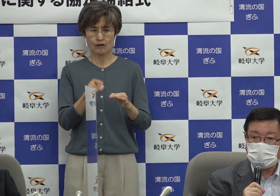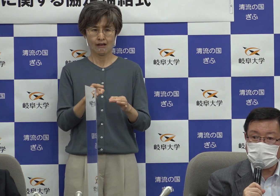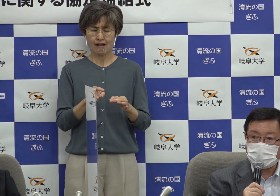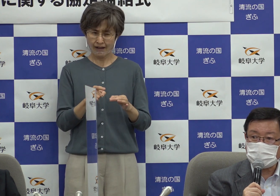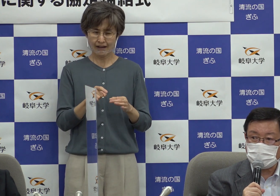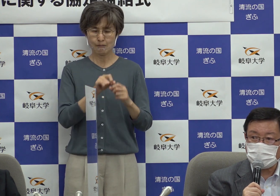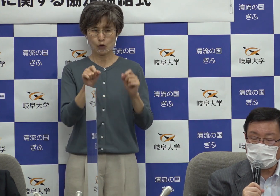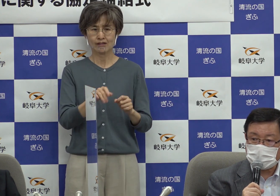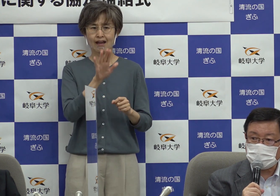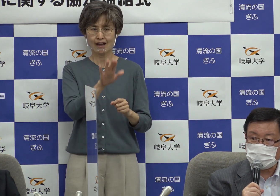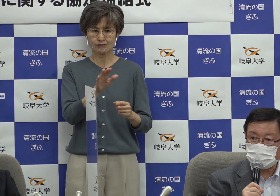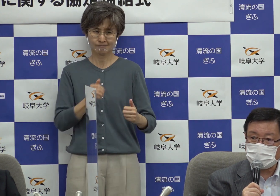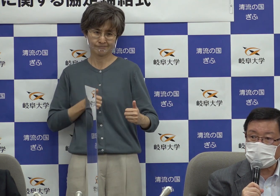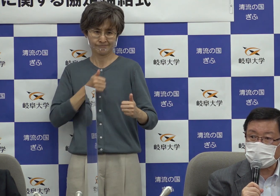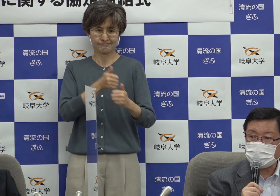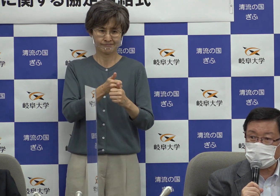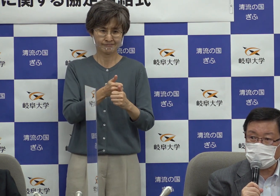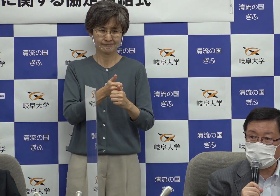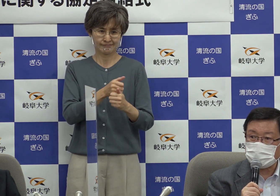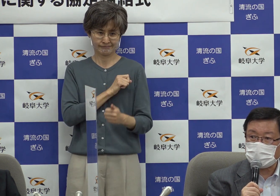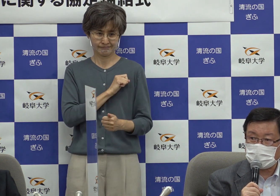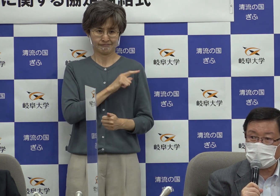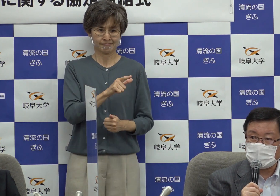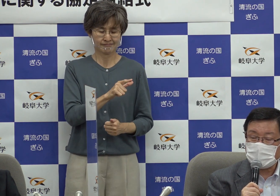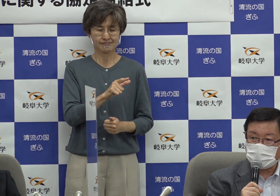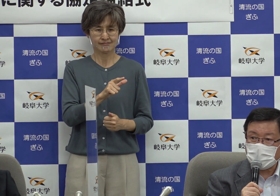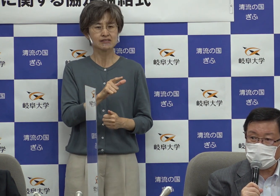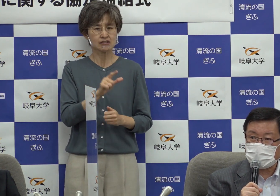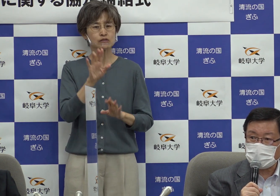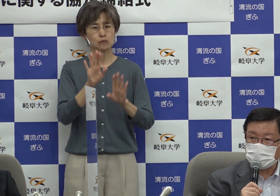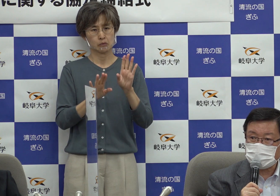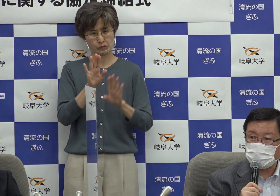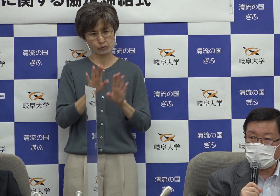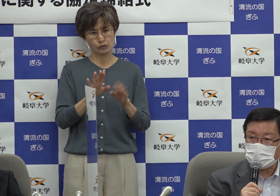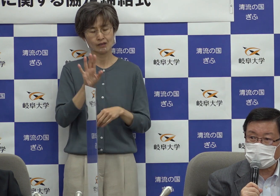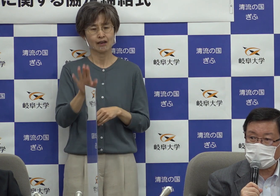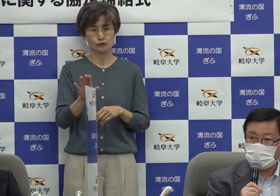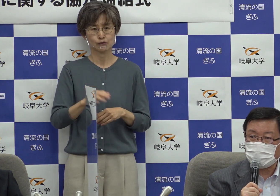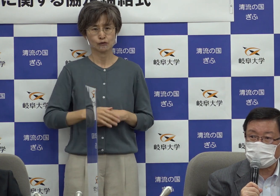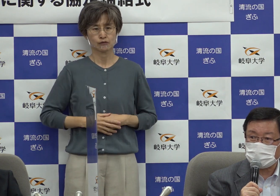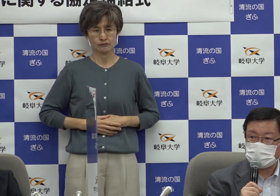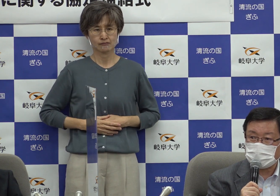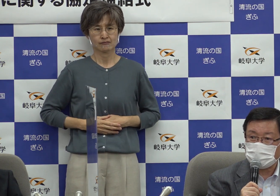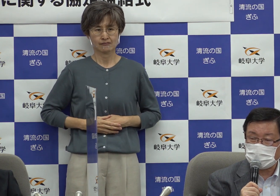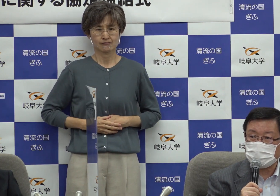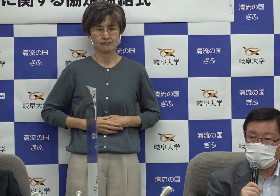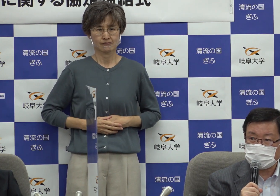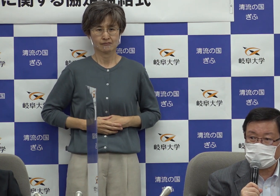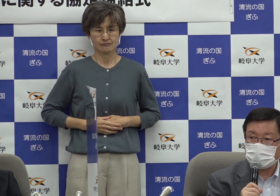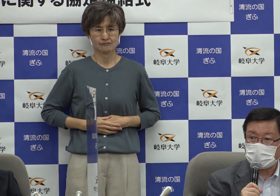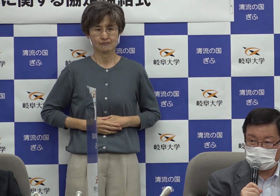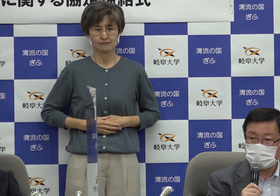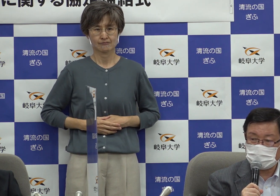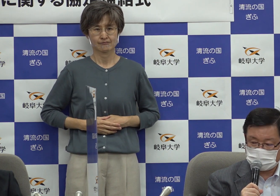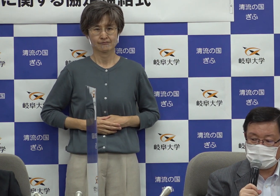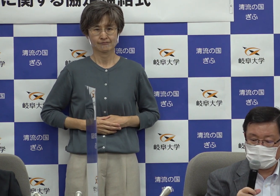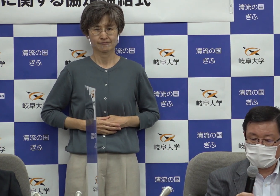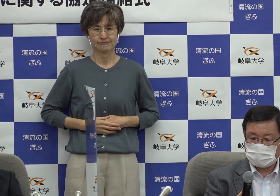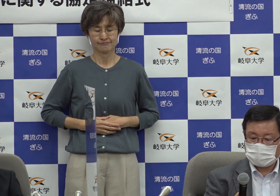点では大変ファイトを沸かせてくれるという点で、今申し上げたような状況になってきているというふうに言えるかと思います。